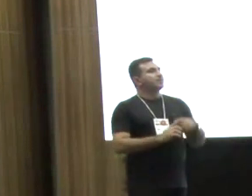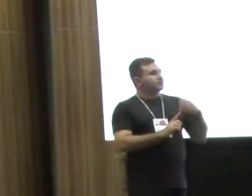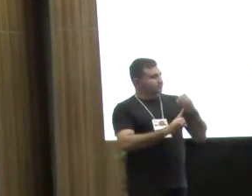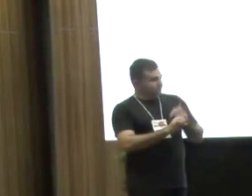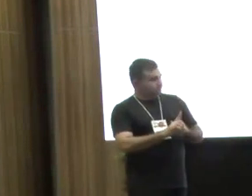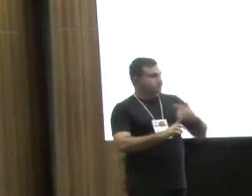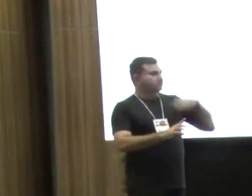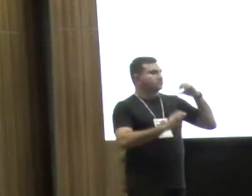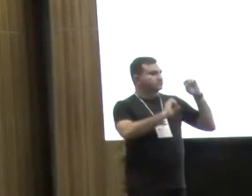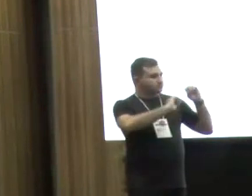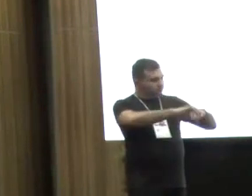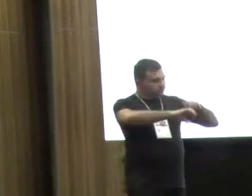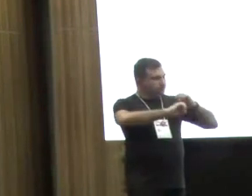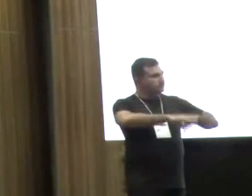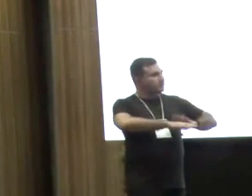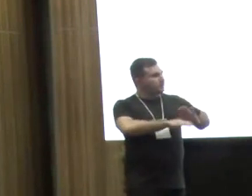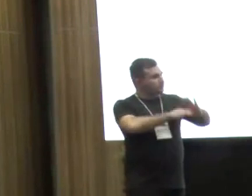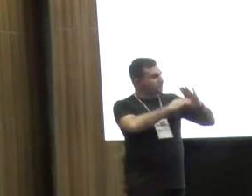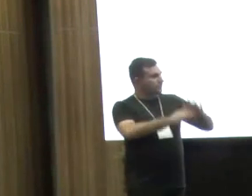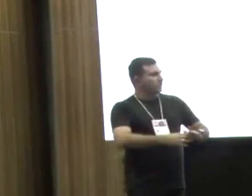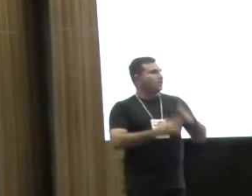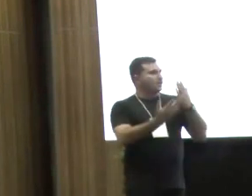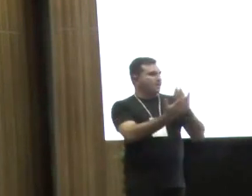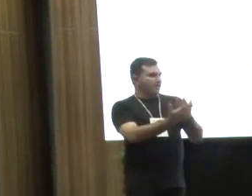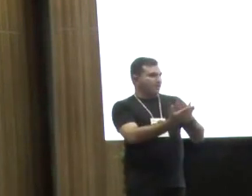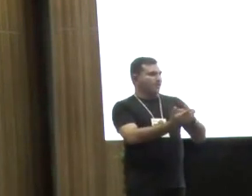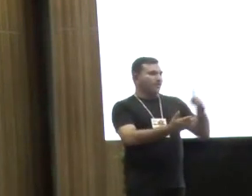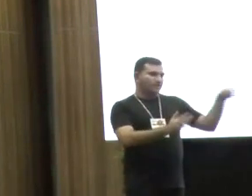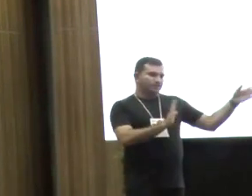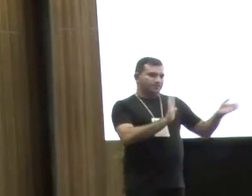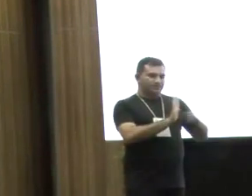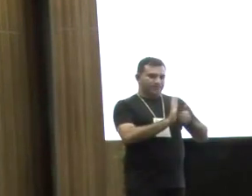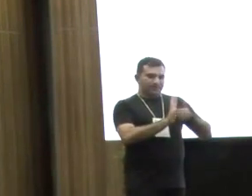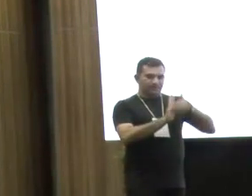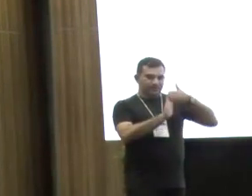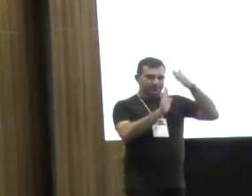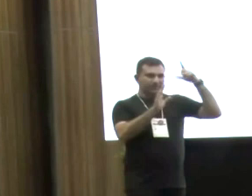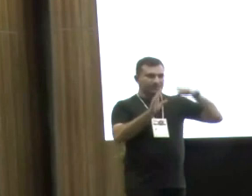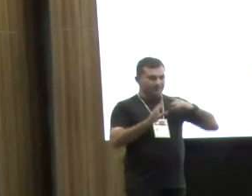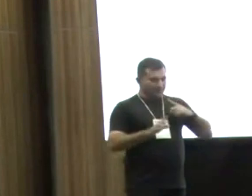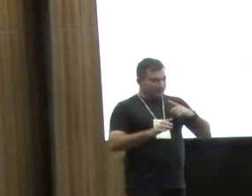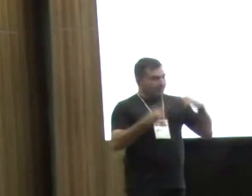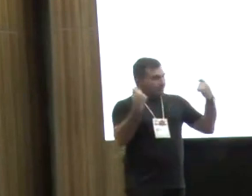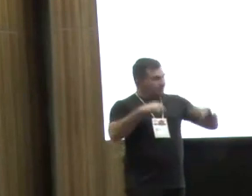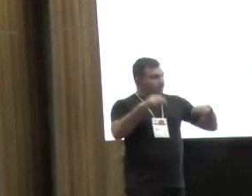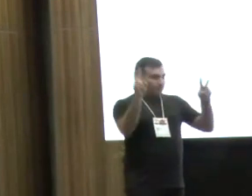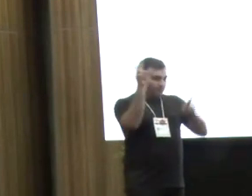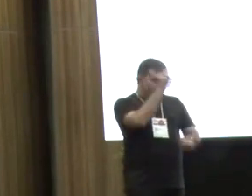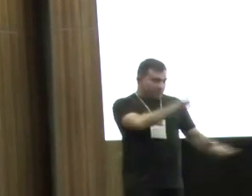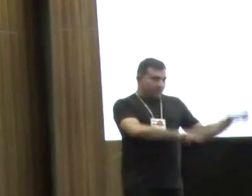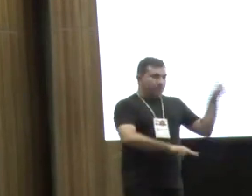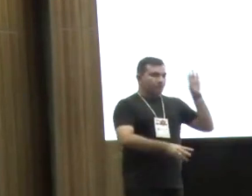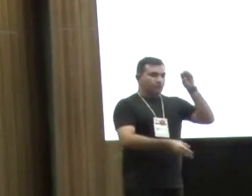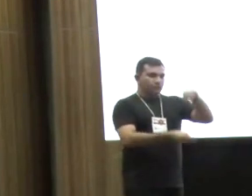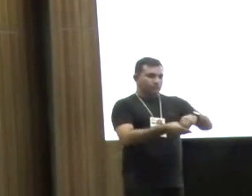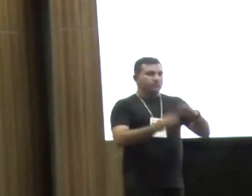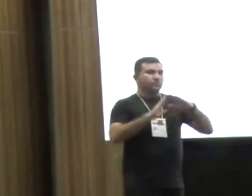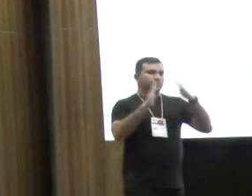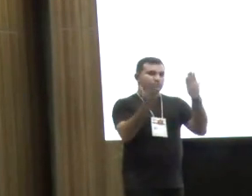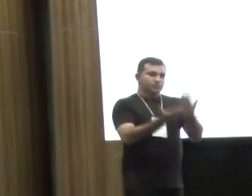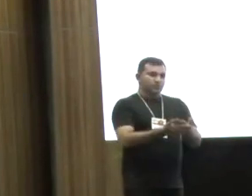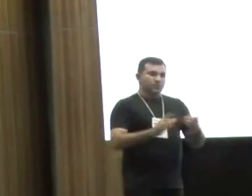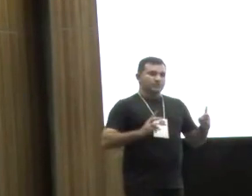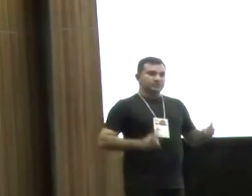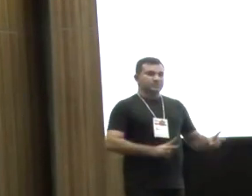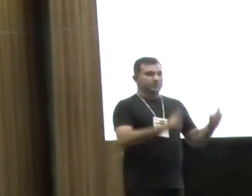uma aula de planejamento para eles. E isso tem que estar visível para todo mundo na escola, para que